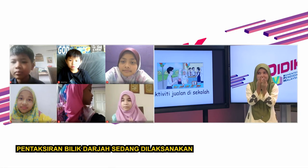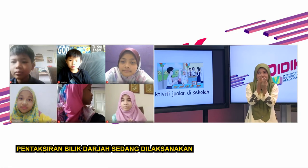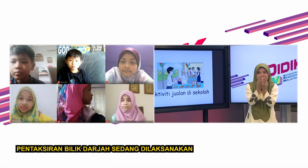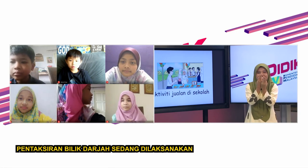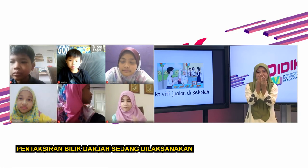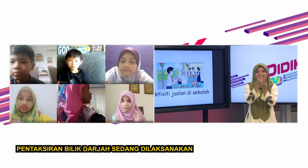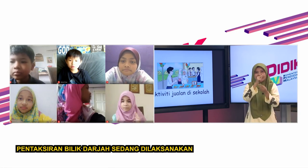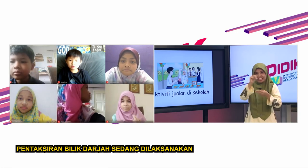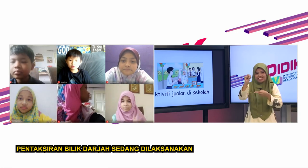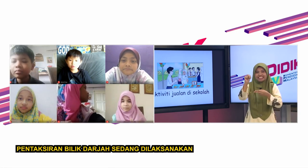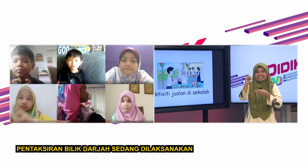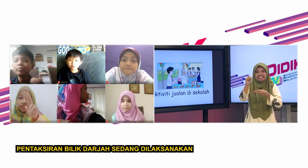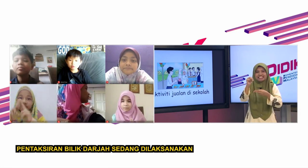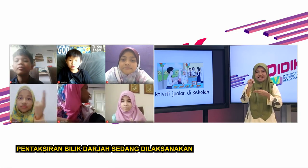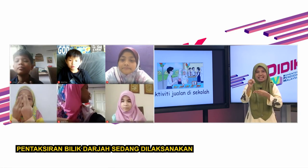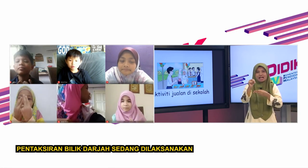Himpun. Nan.